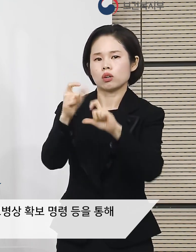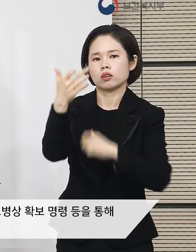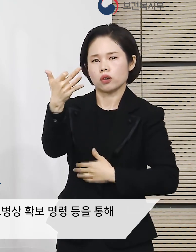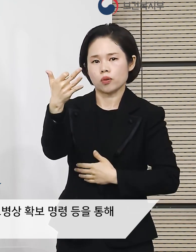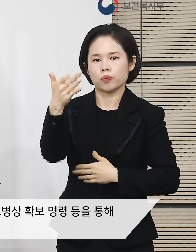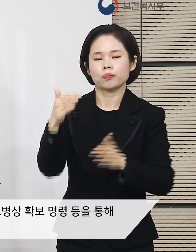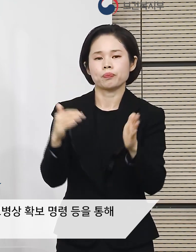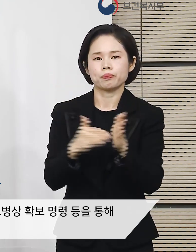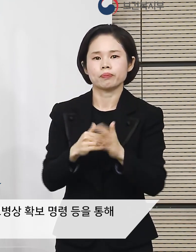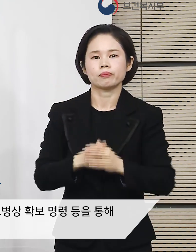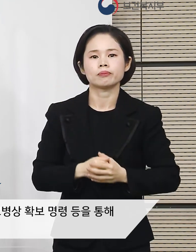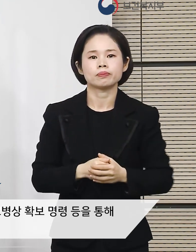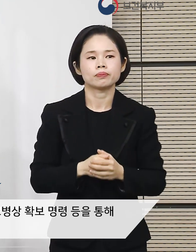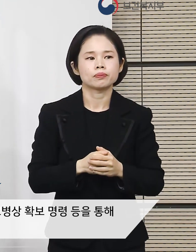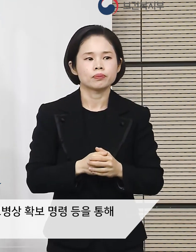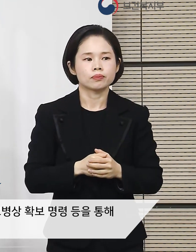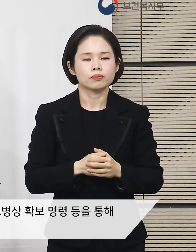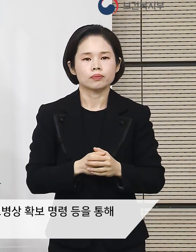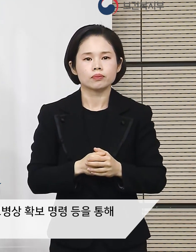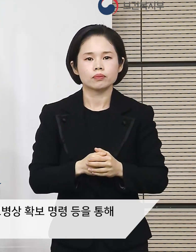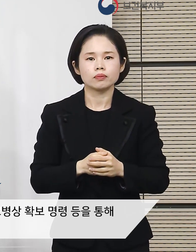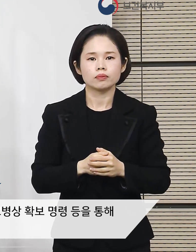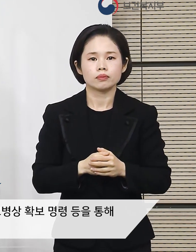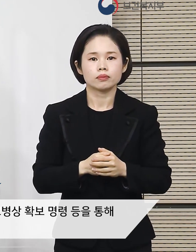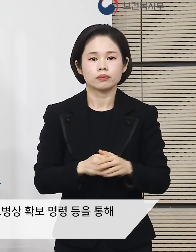병상을 추가로 확보하였습니다.